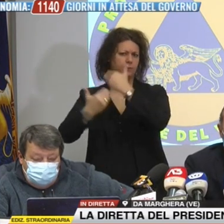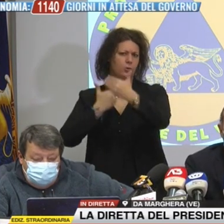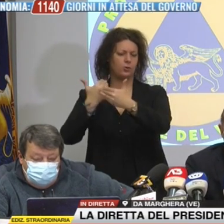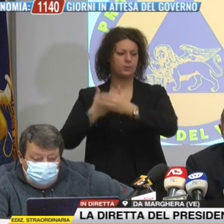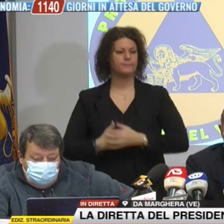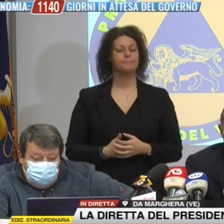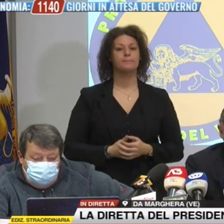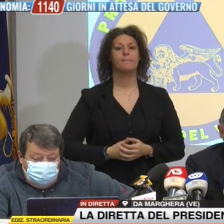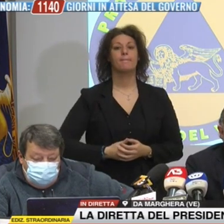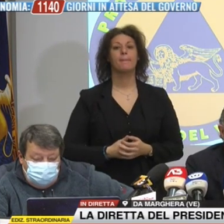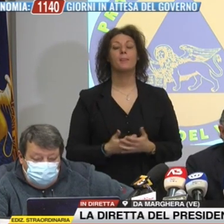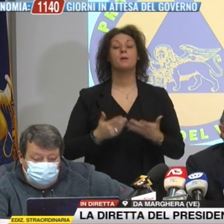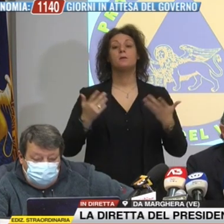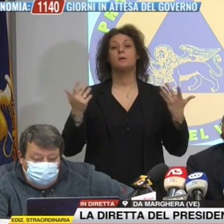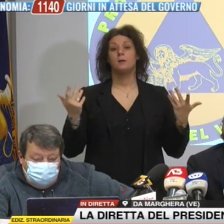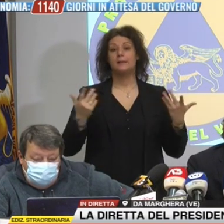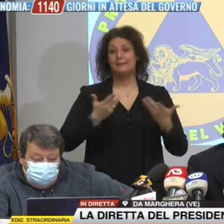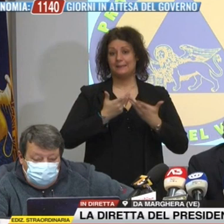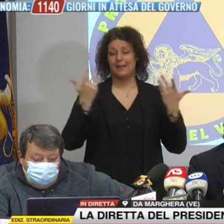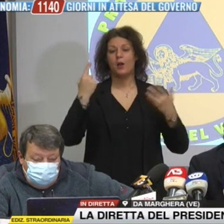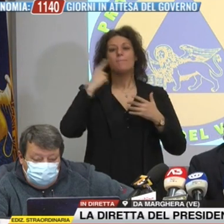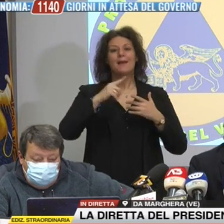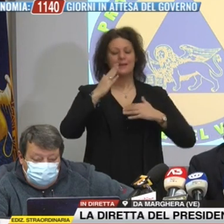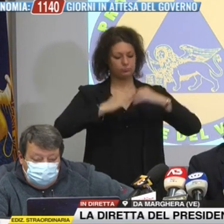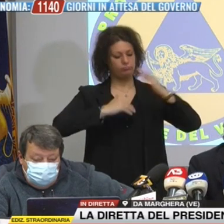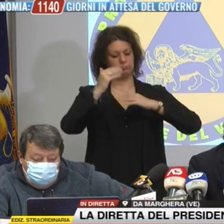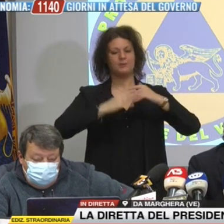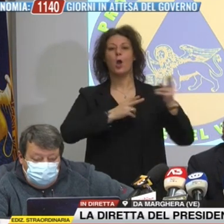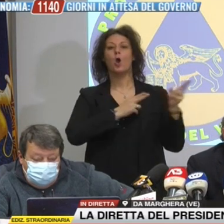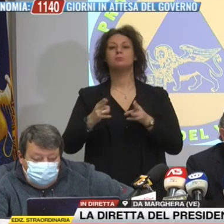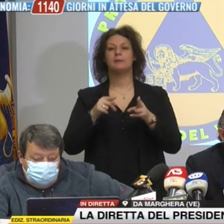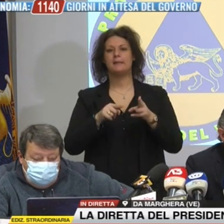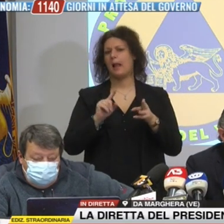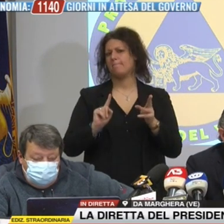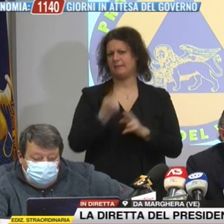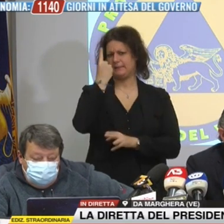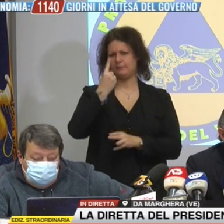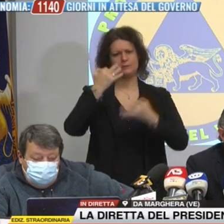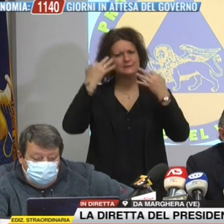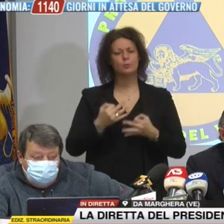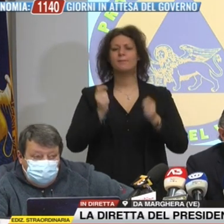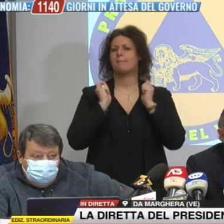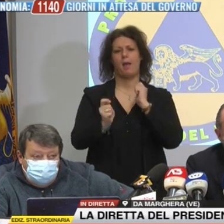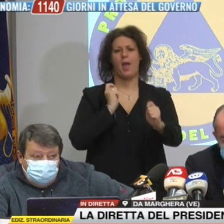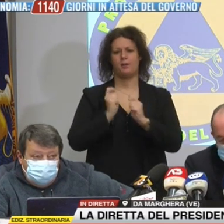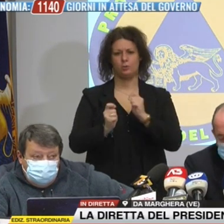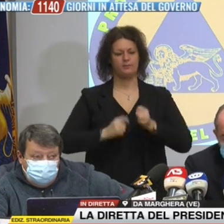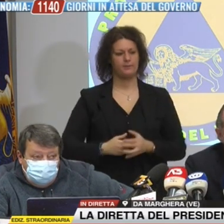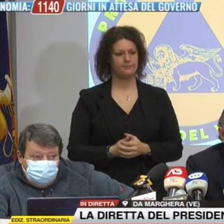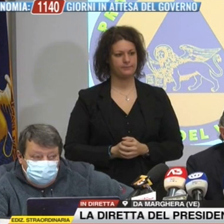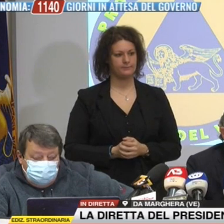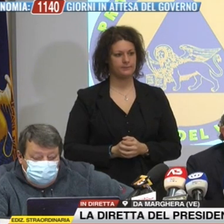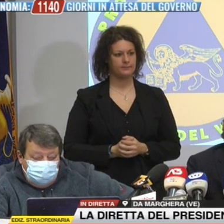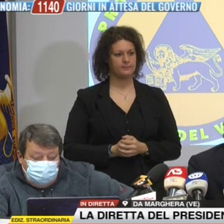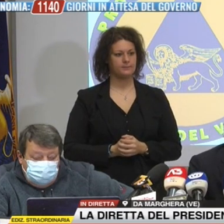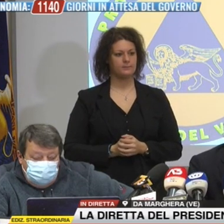a tutti gli interventi di edilizia ospedaliera, qual è il primo punto? Padova, punto. Ma a prescindere da questo documento in